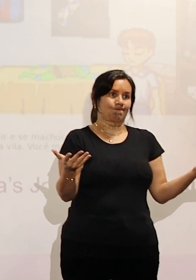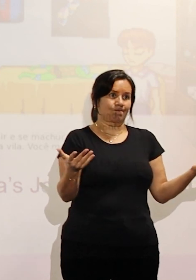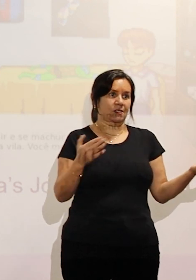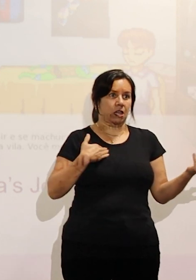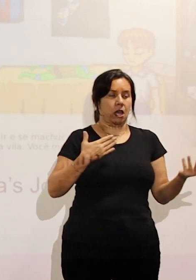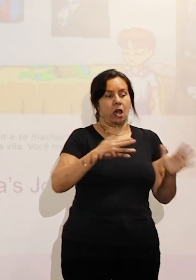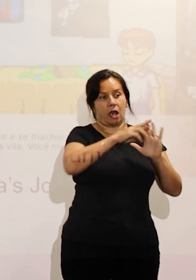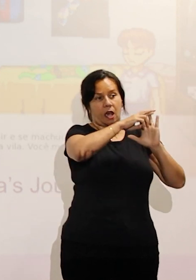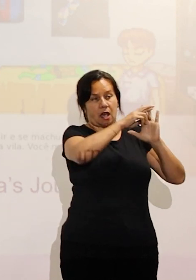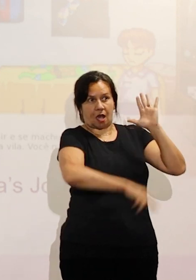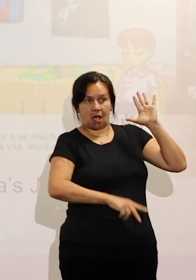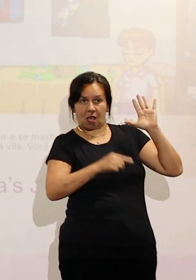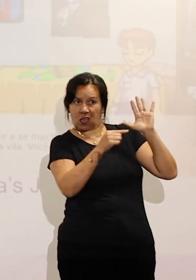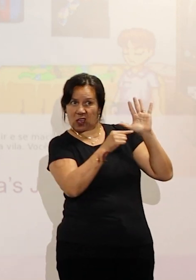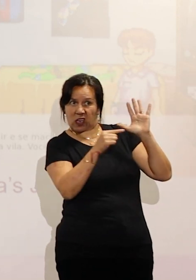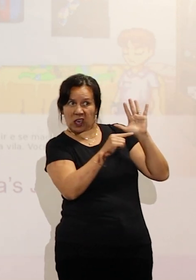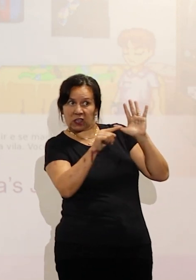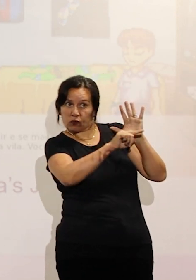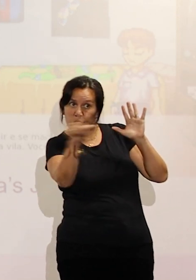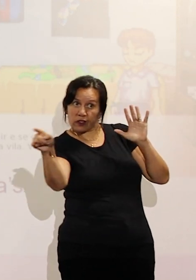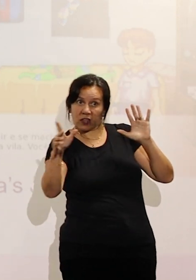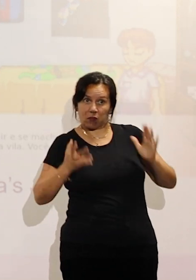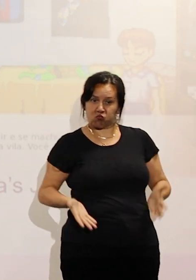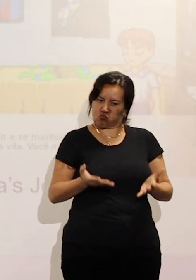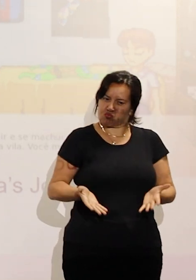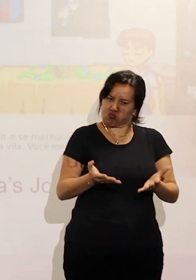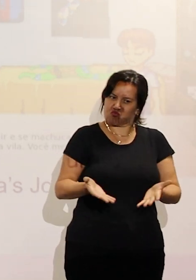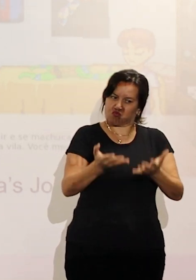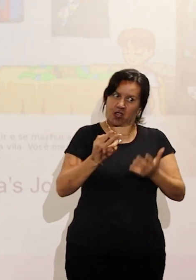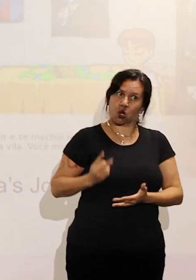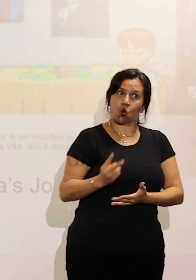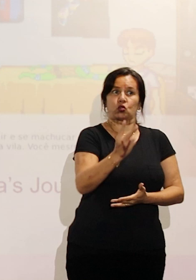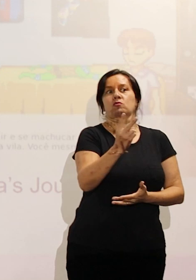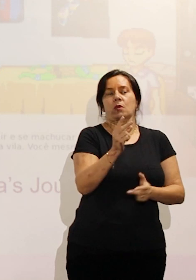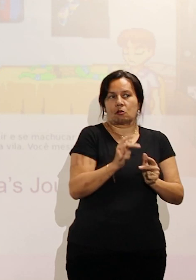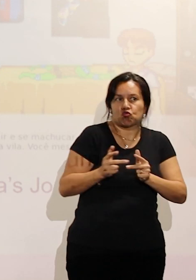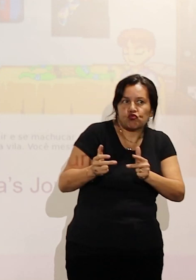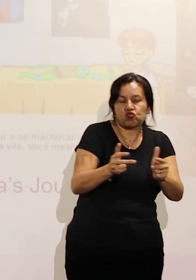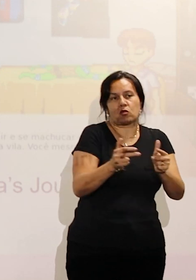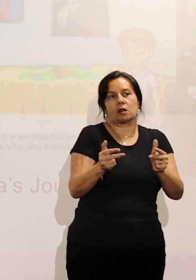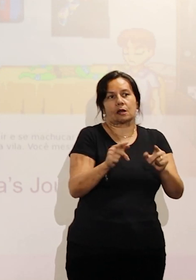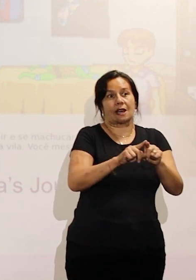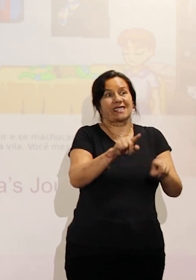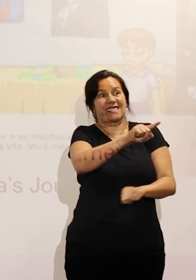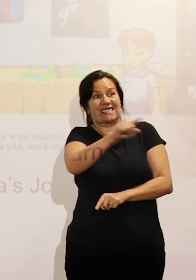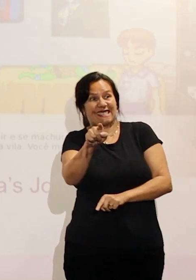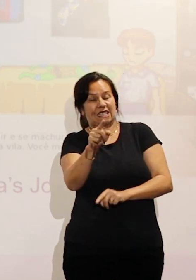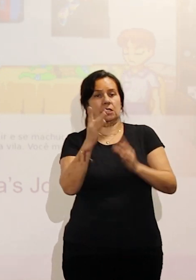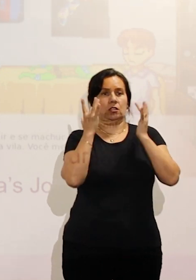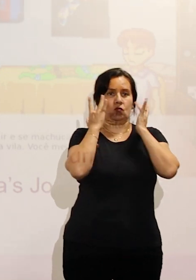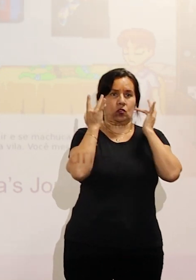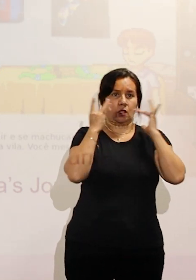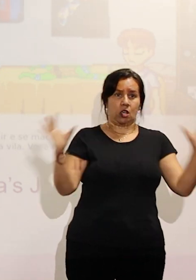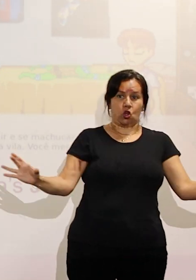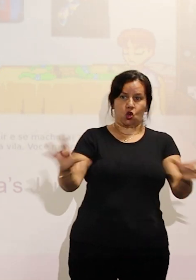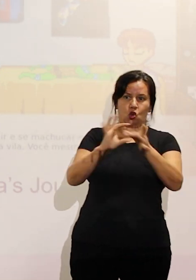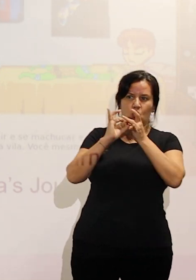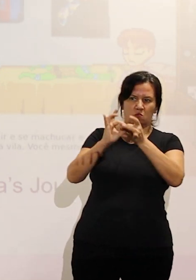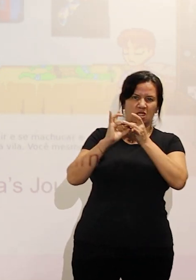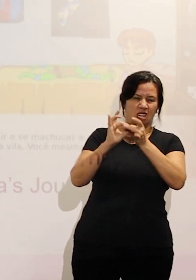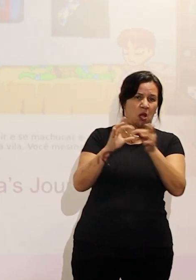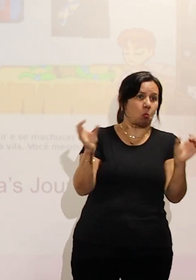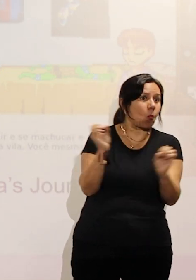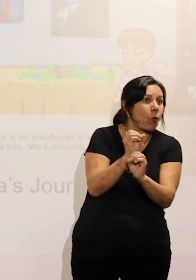e o enredo são normalmente o que vai te mover jogando e vai o conteúdo do jogo. Se a sua arte não comunica bem